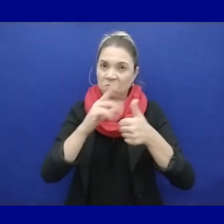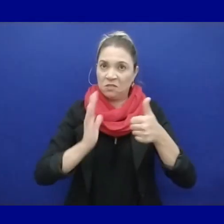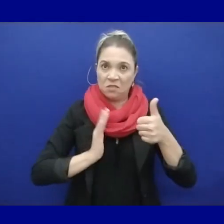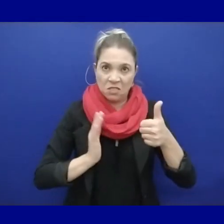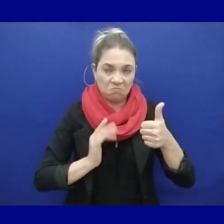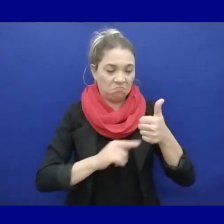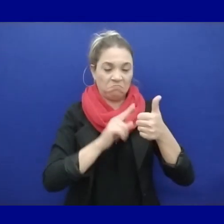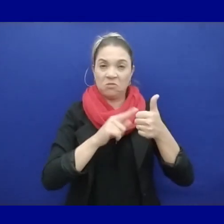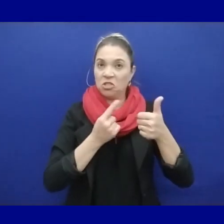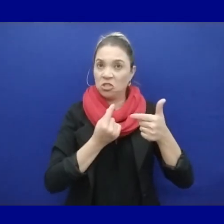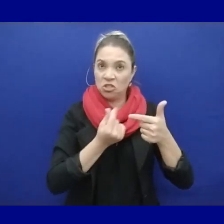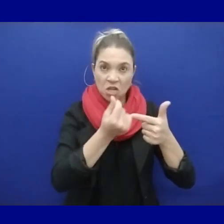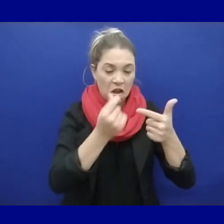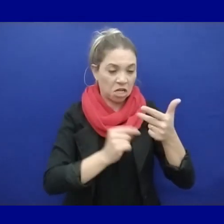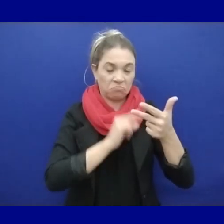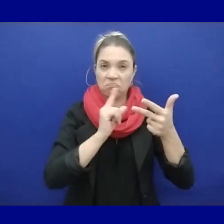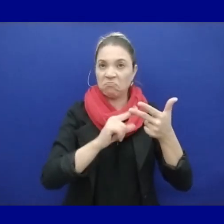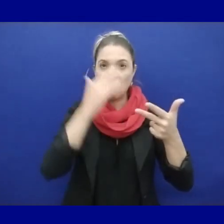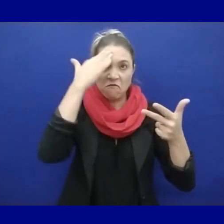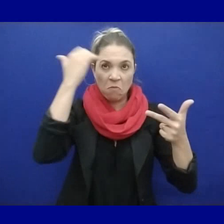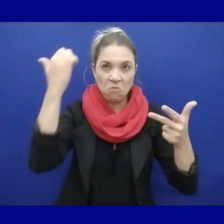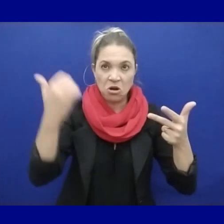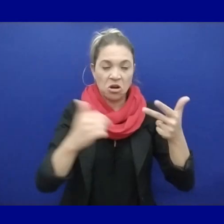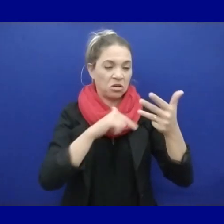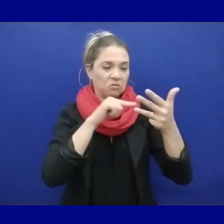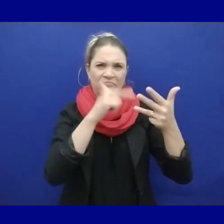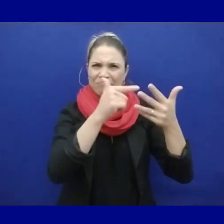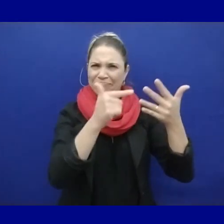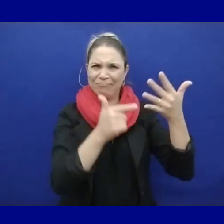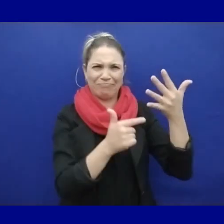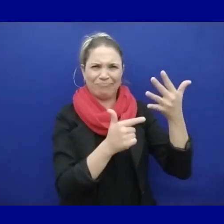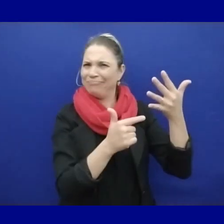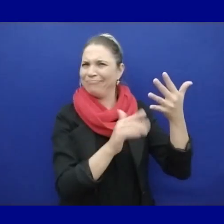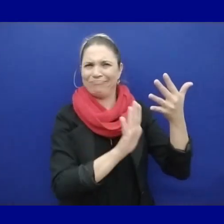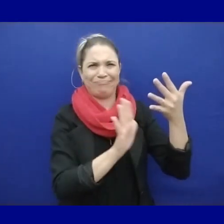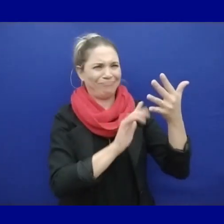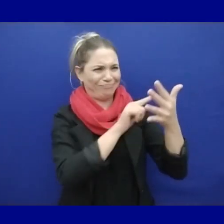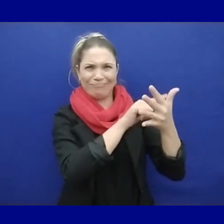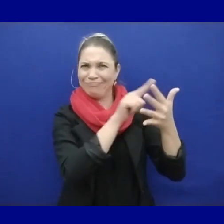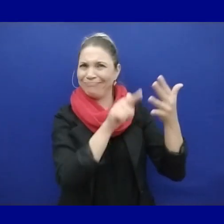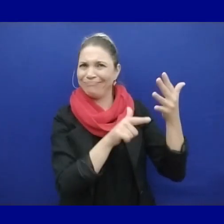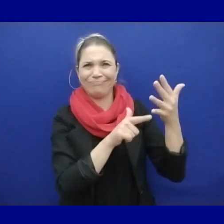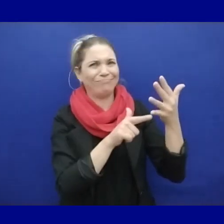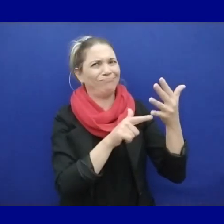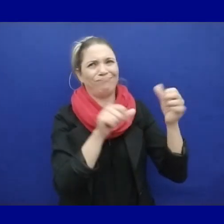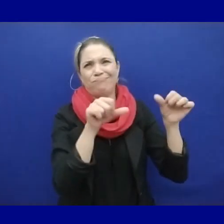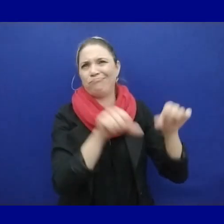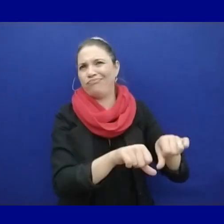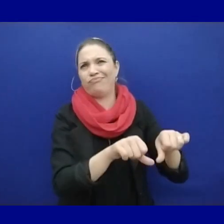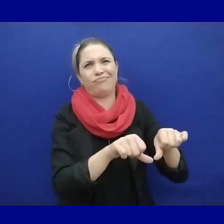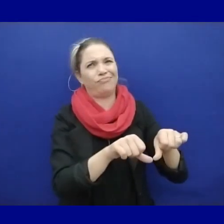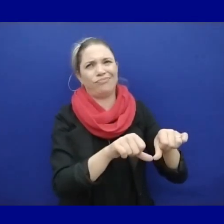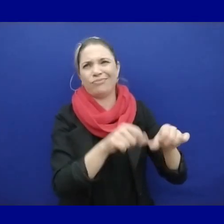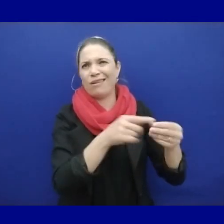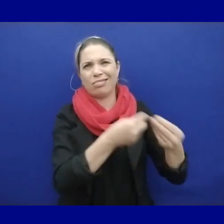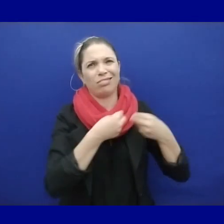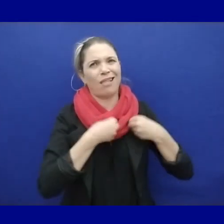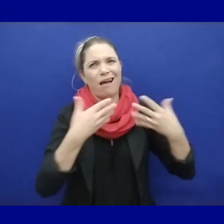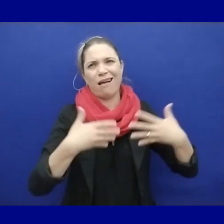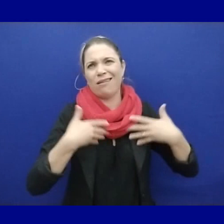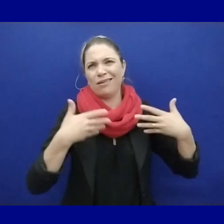mencionei tem sido a razão da sua alegria e não Cristo, você está correndo um sério risco de perder a sua